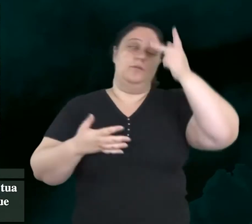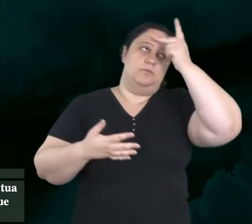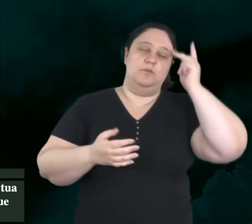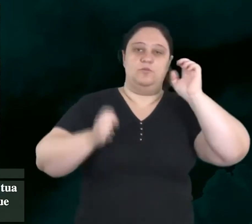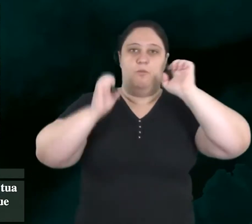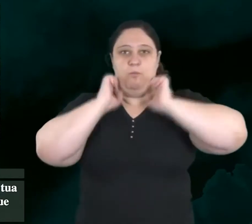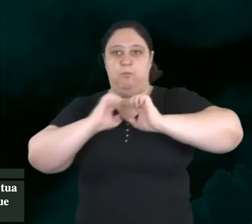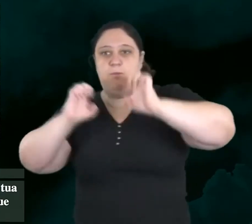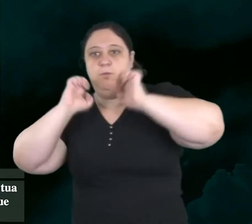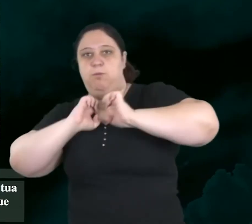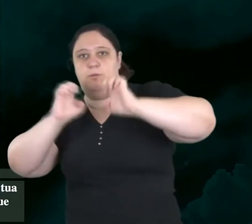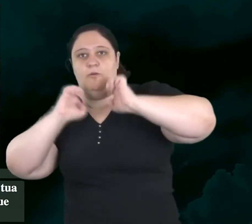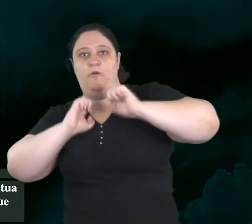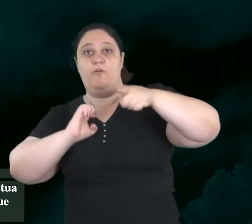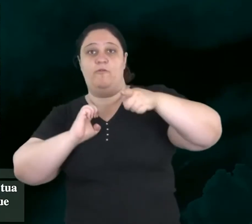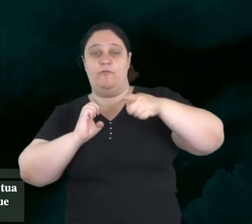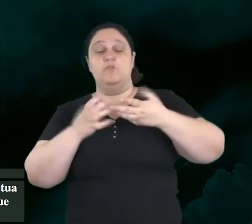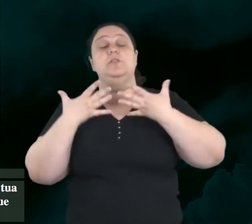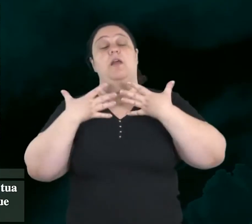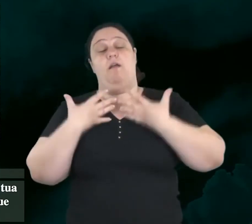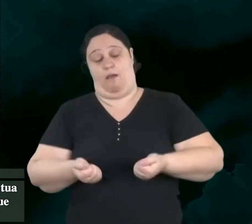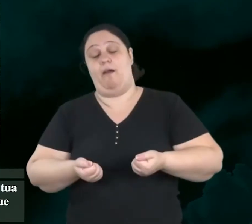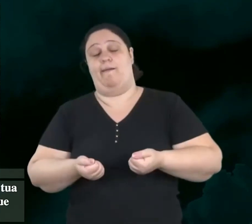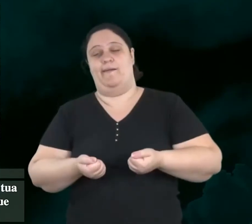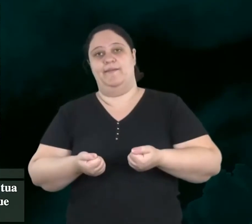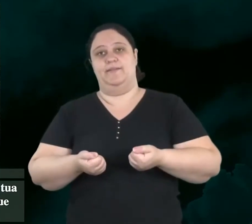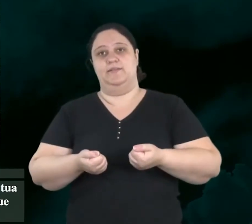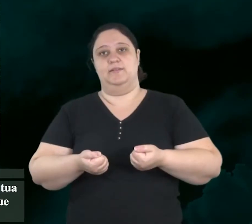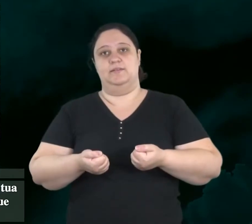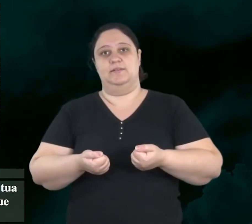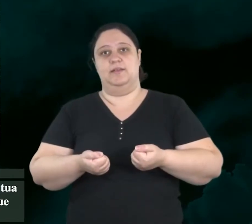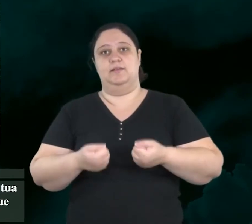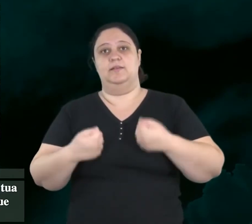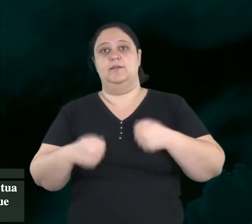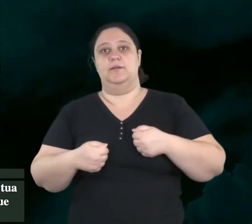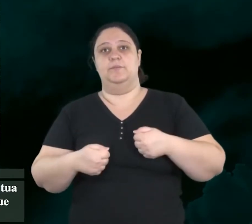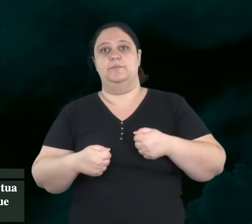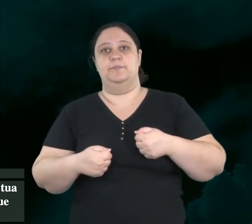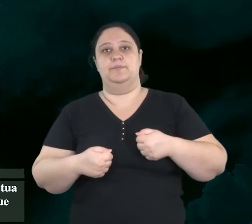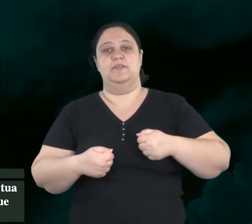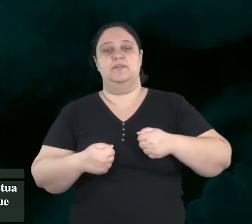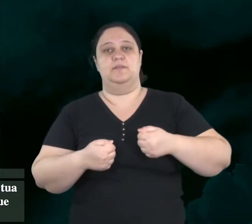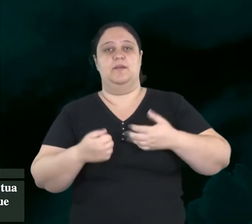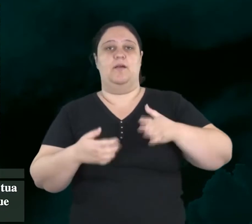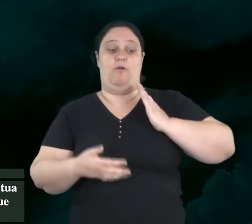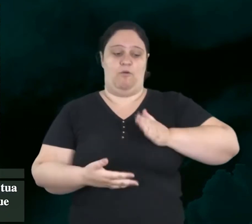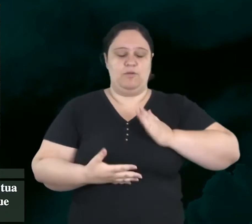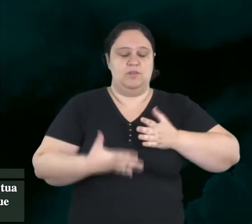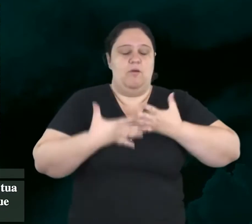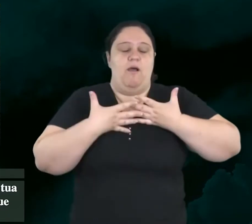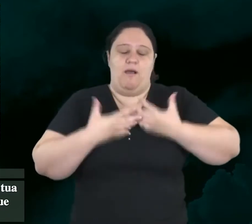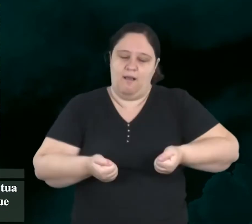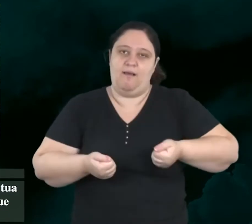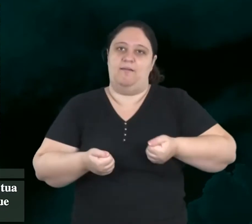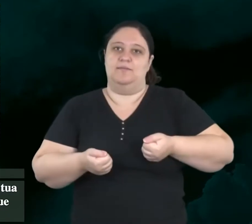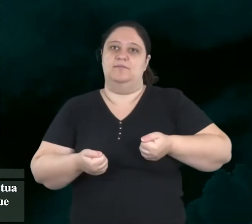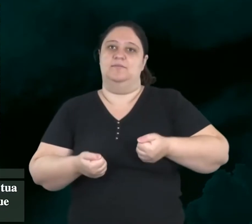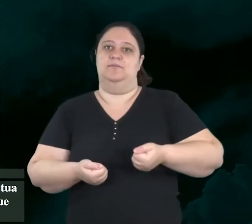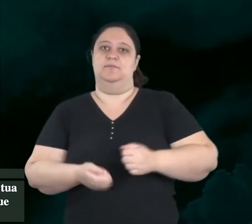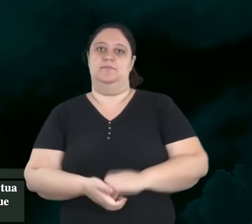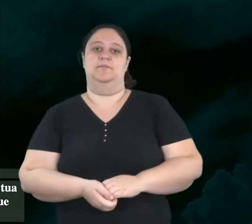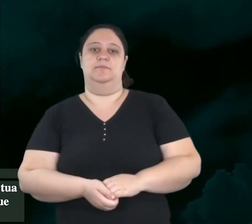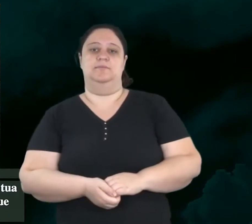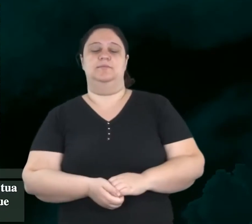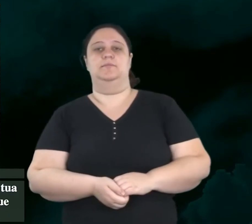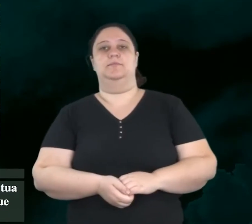leva fé para você, o que você tem que fazer? Usar a sua boca e usar o seu coração. A boca para quê? Versículo 9.